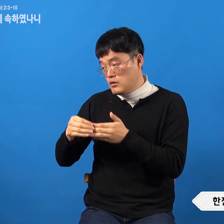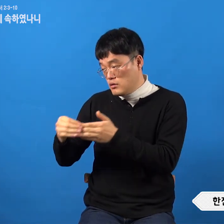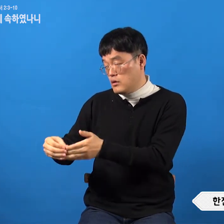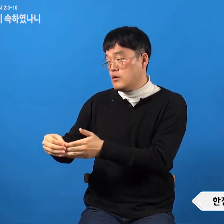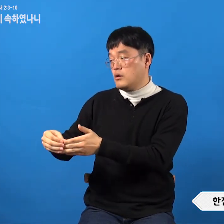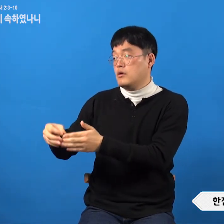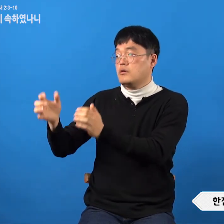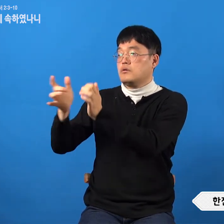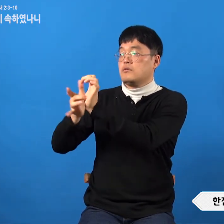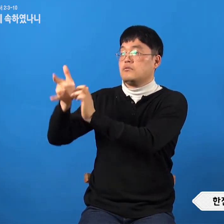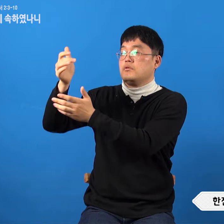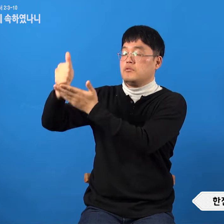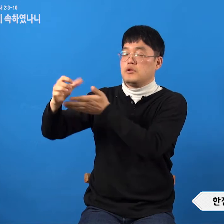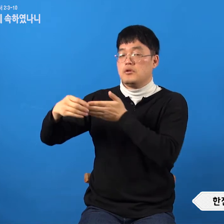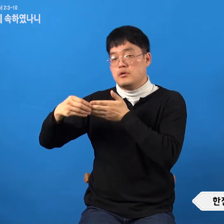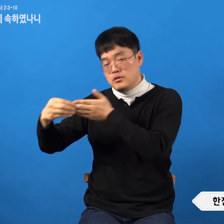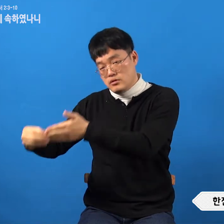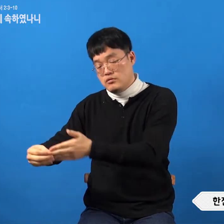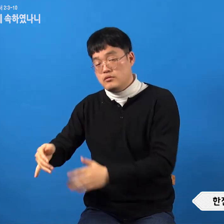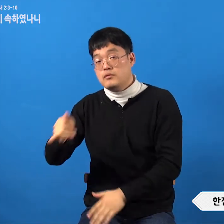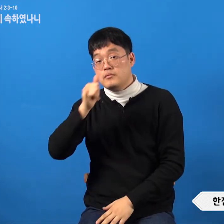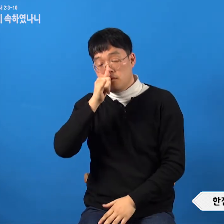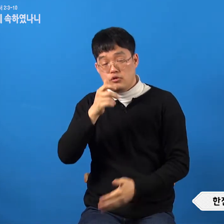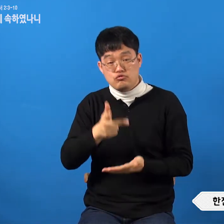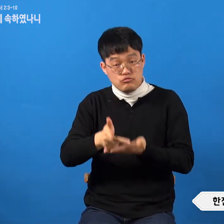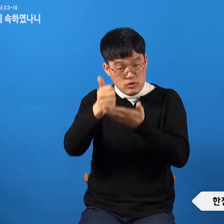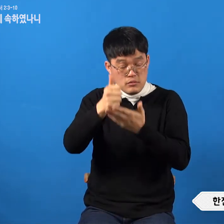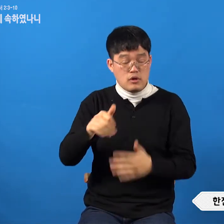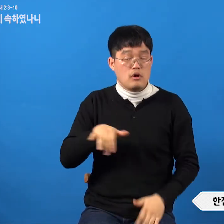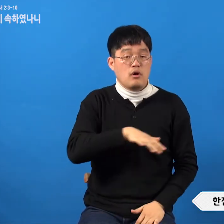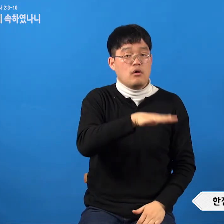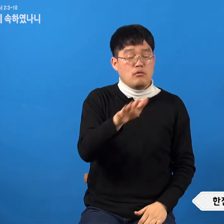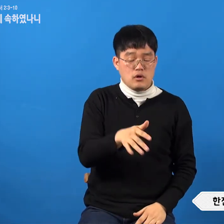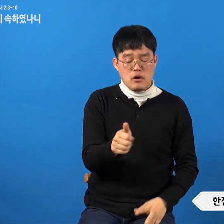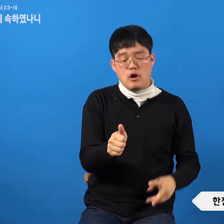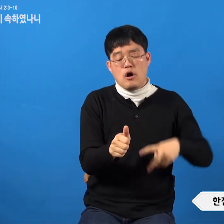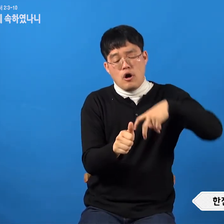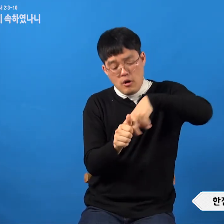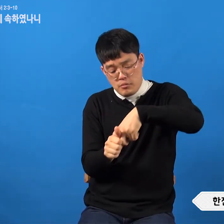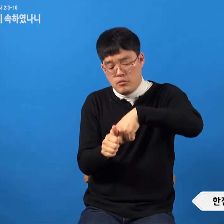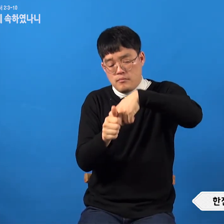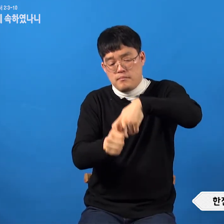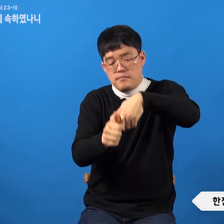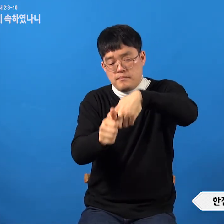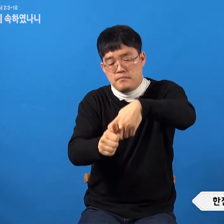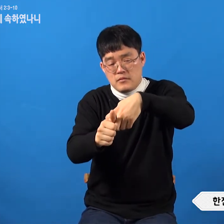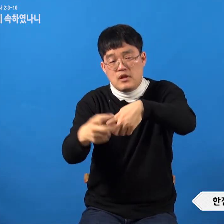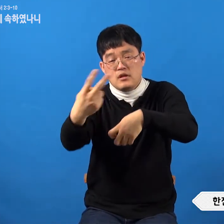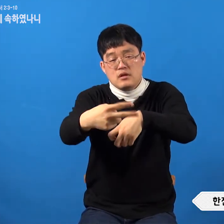이끌고 인도해 주셨습니다. 주님께서 우리를 업고 기차에 태워주셨습니다.